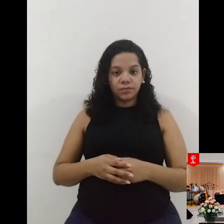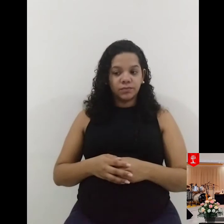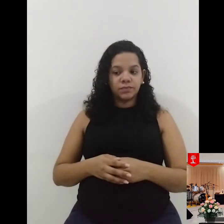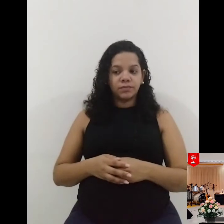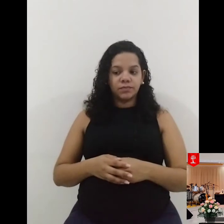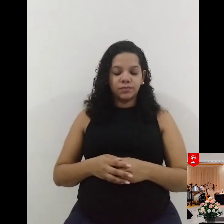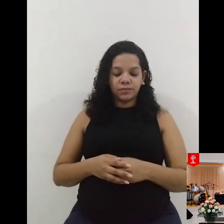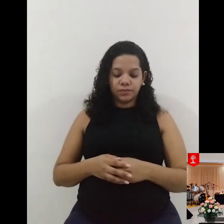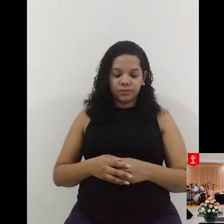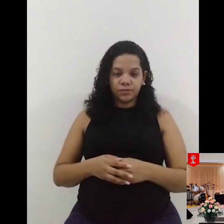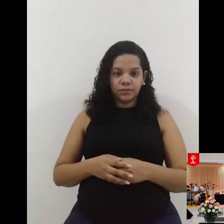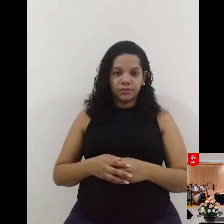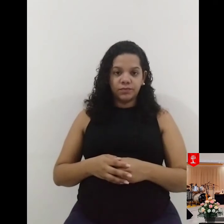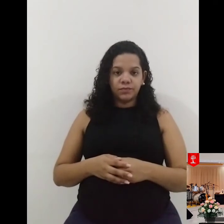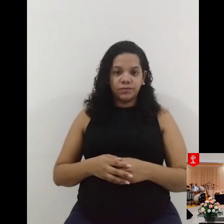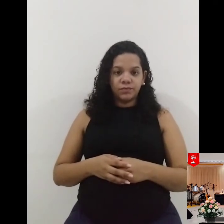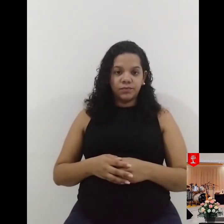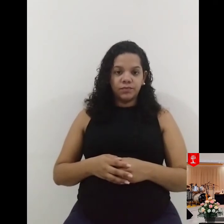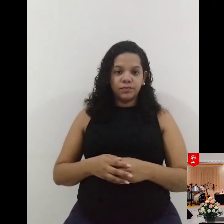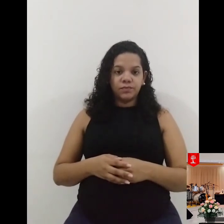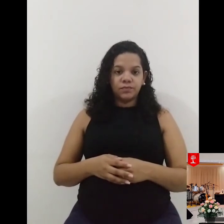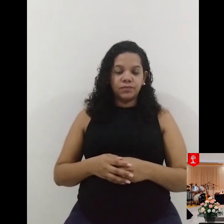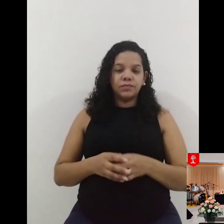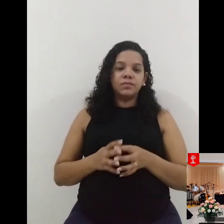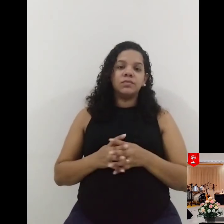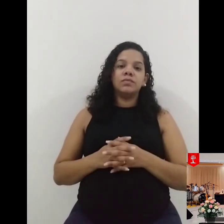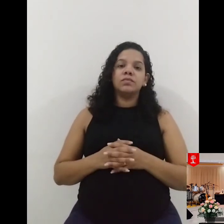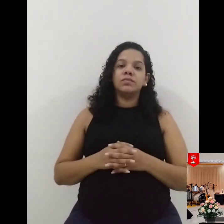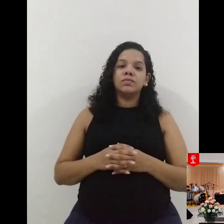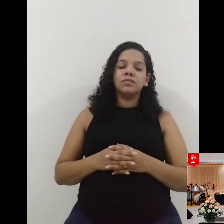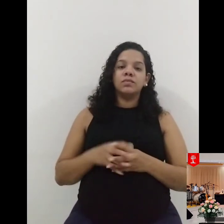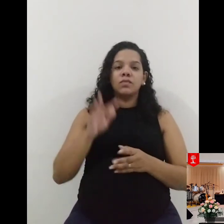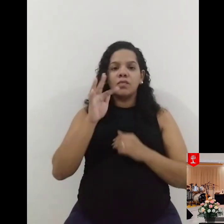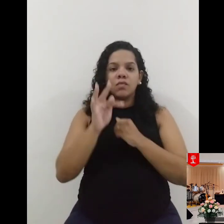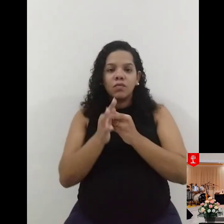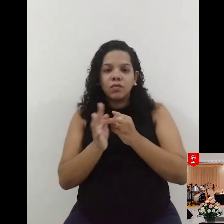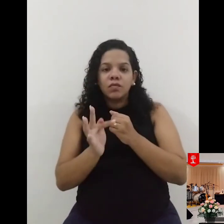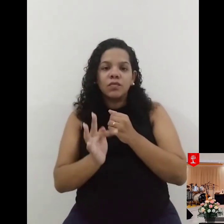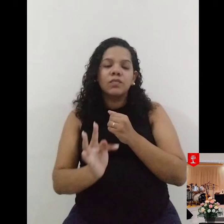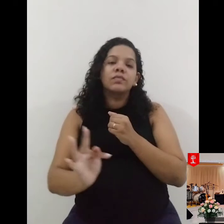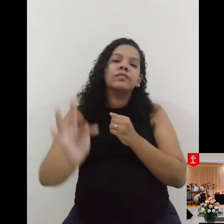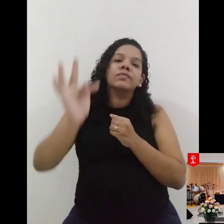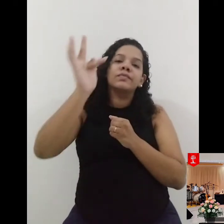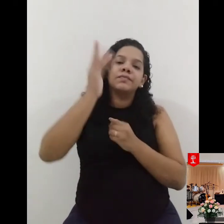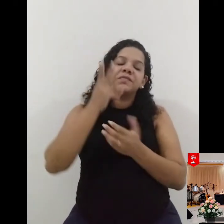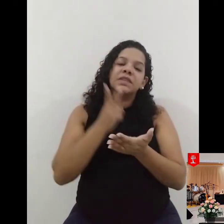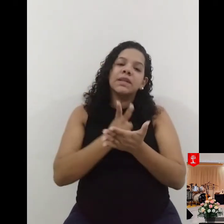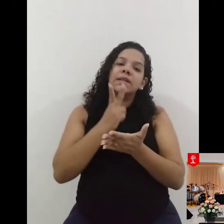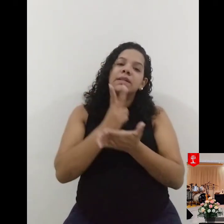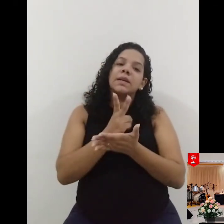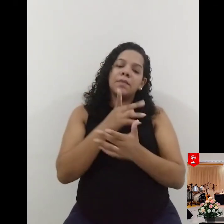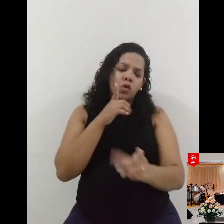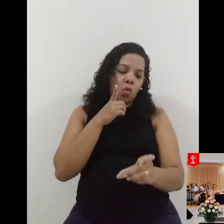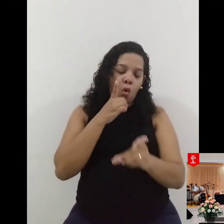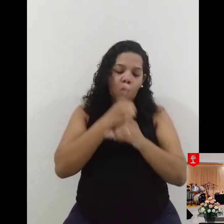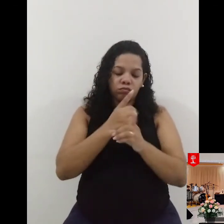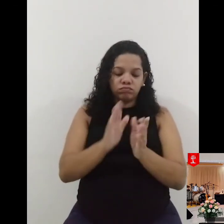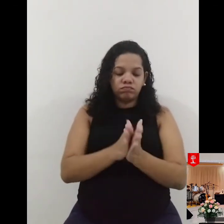Jesus, a oposição sistemática que eles faziam a Jesus, e muitas vezes Jesus a eles.